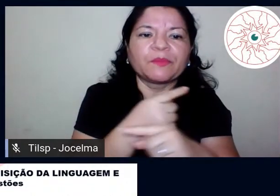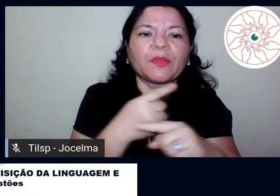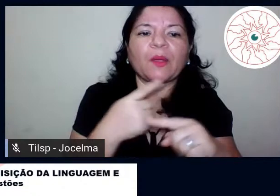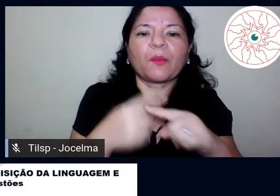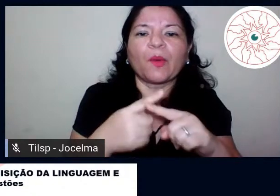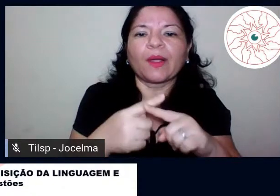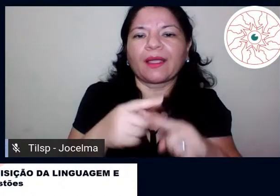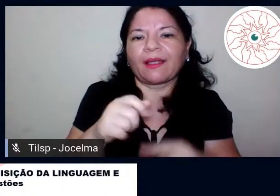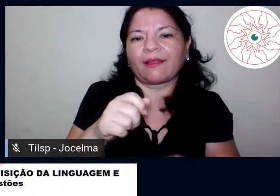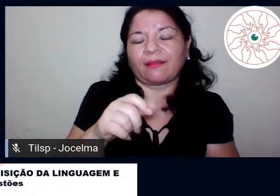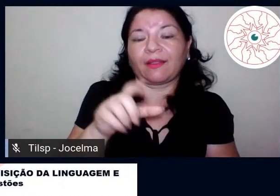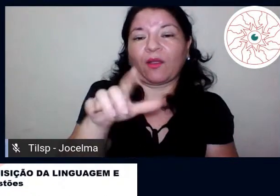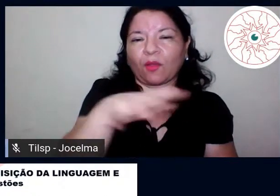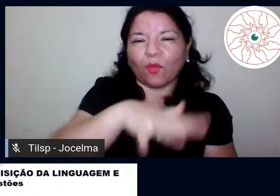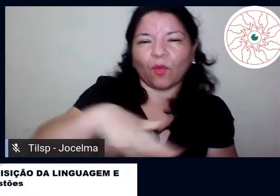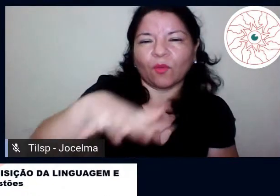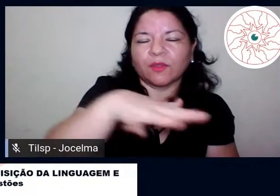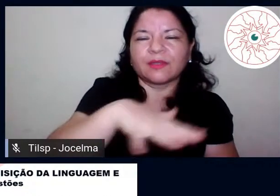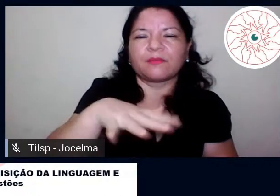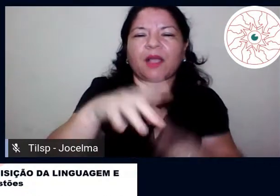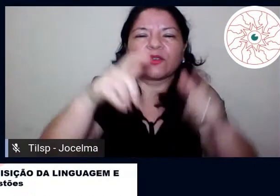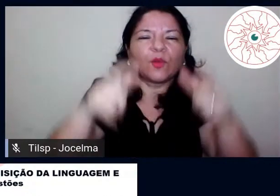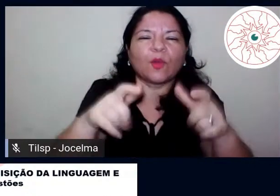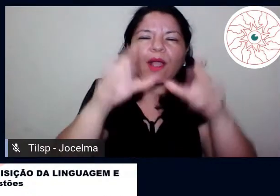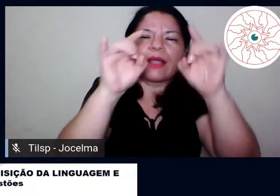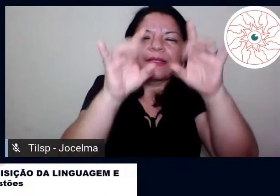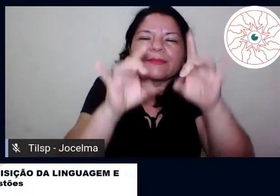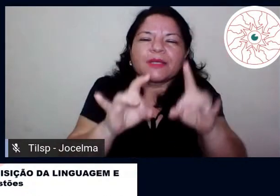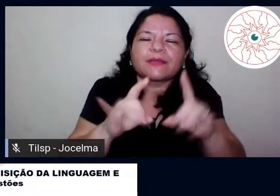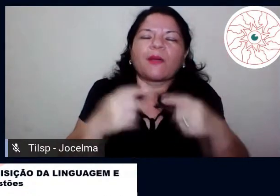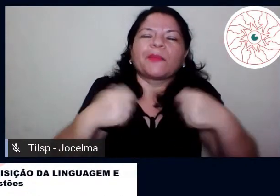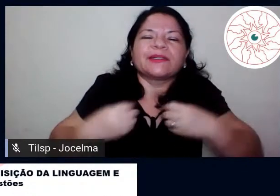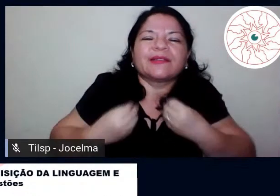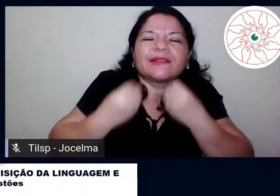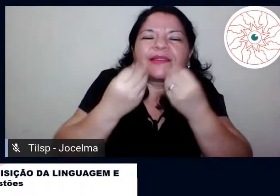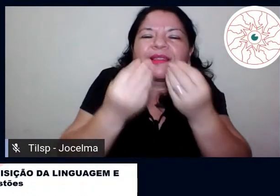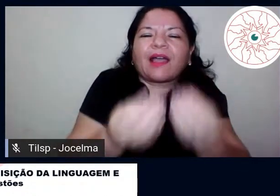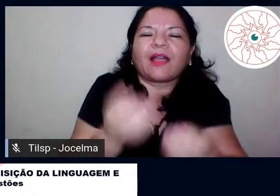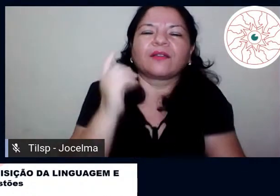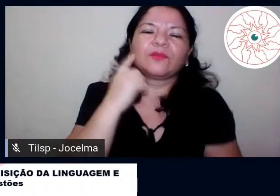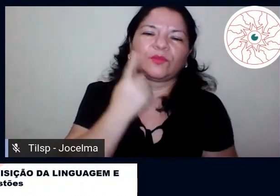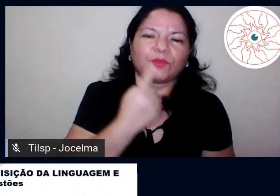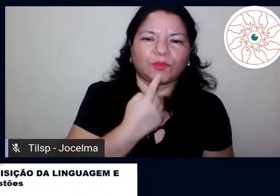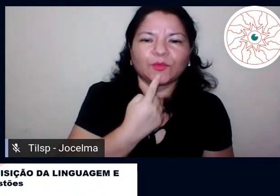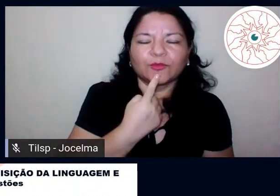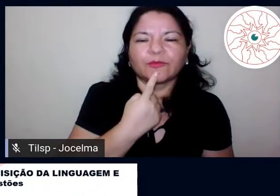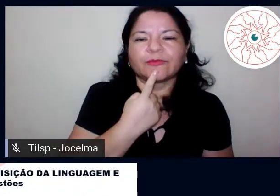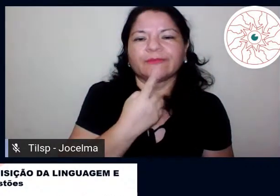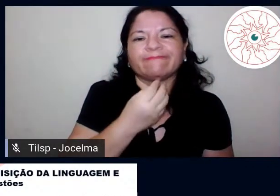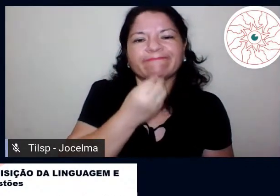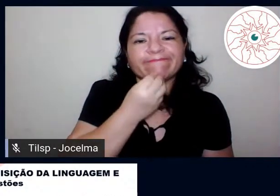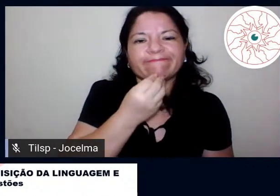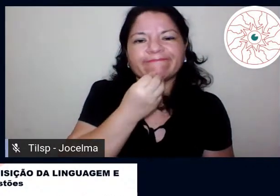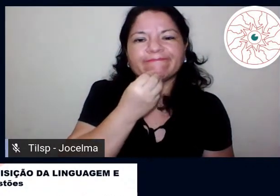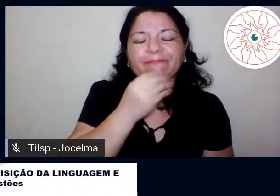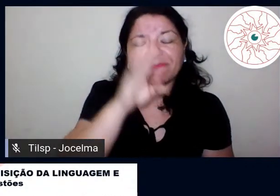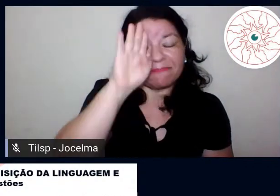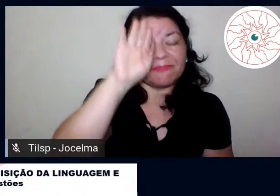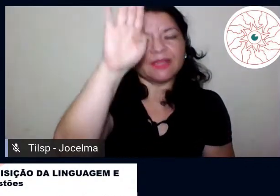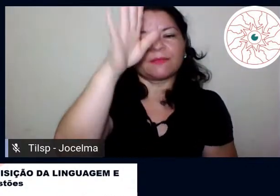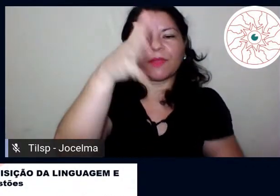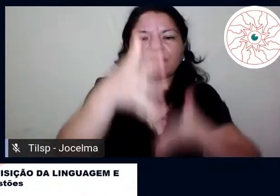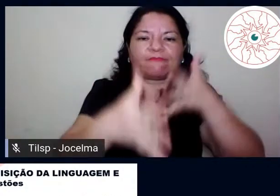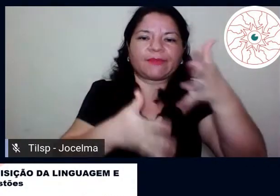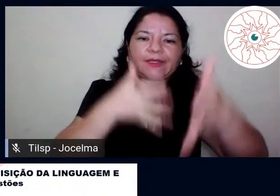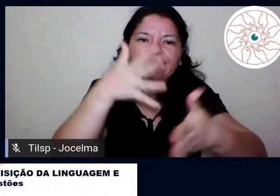espaço privilegiado do ensino oferecido aos surdos na primordialmente na língua de sinais. e